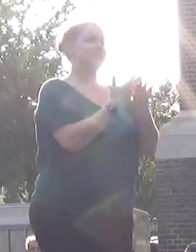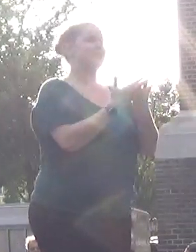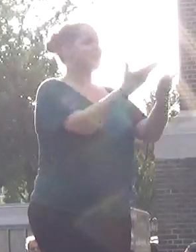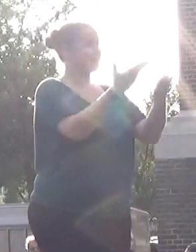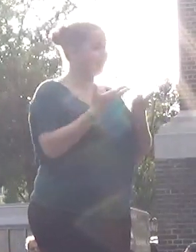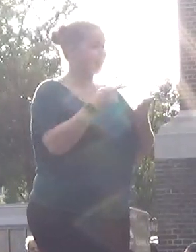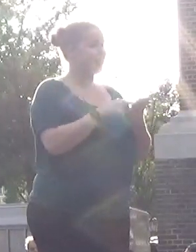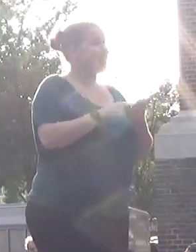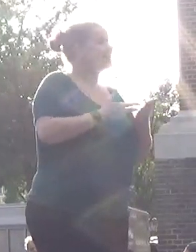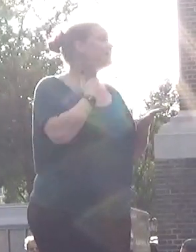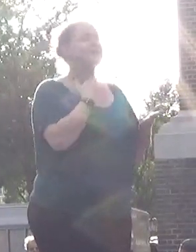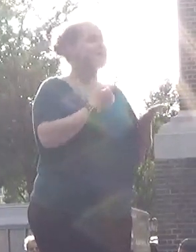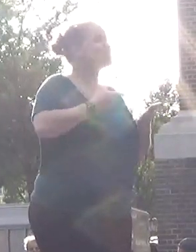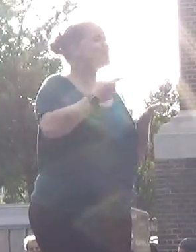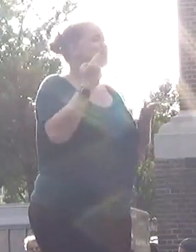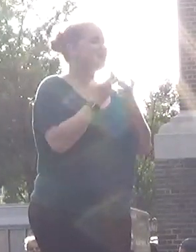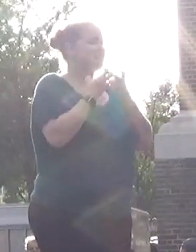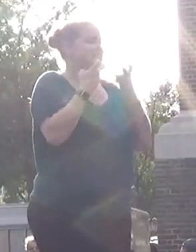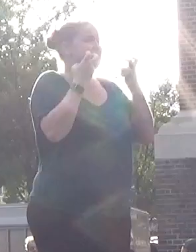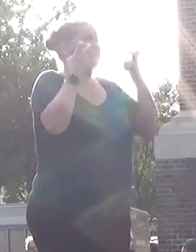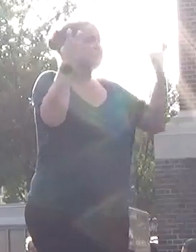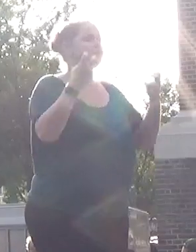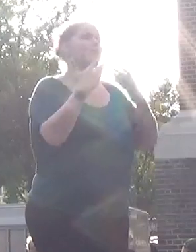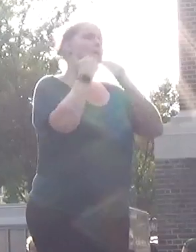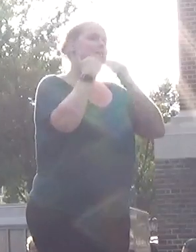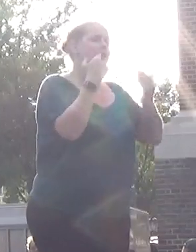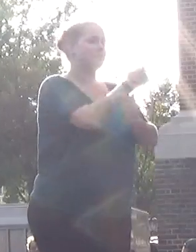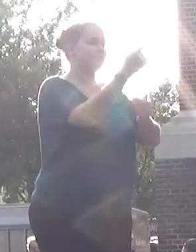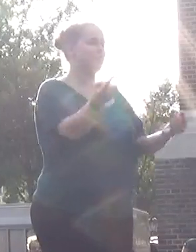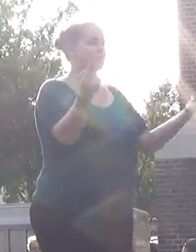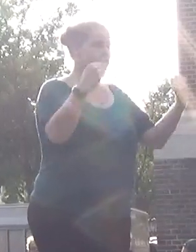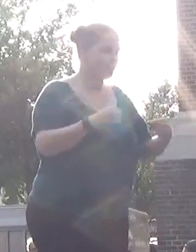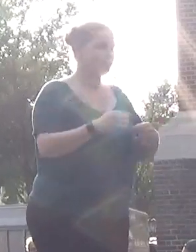En die stem wordt steeds luider. Dank voor jullie komst